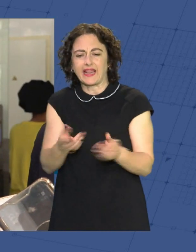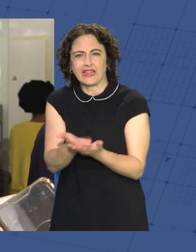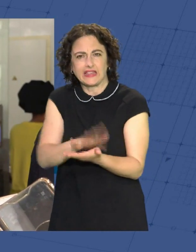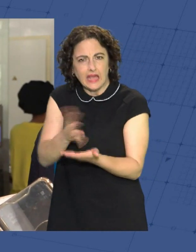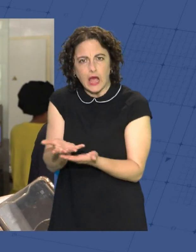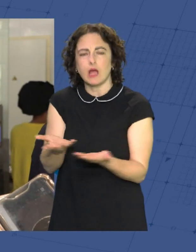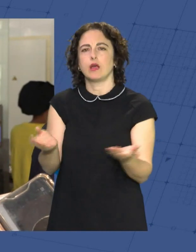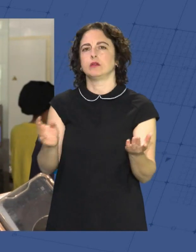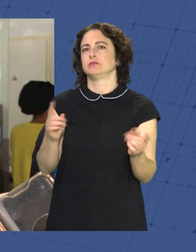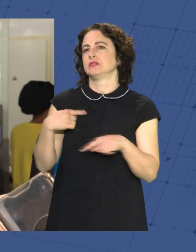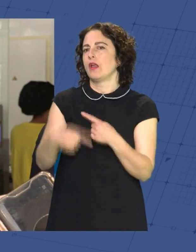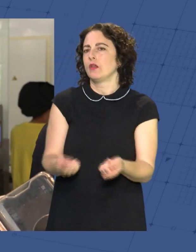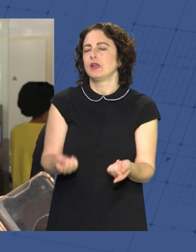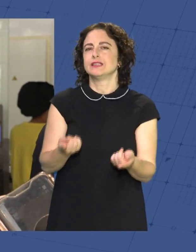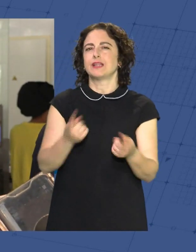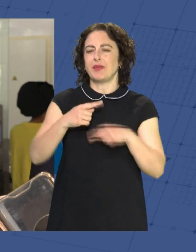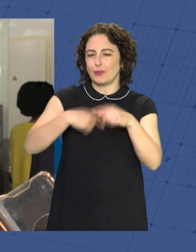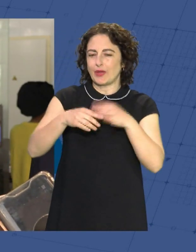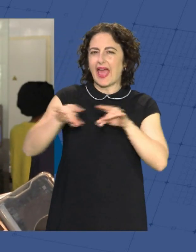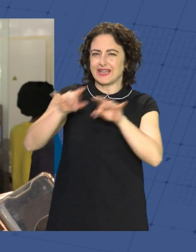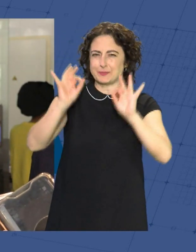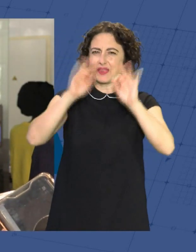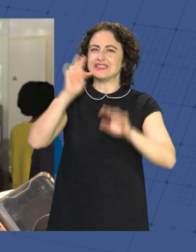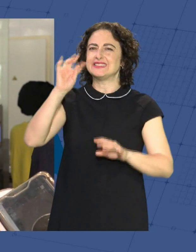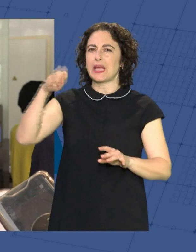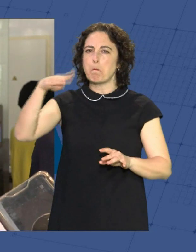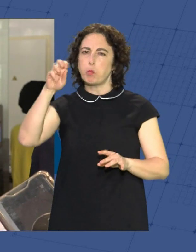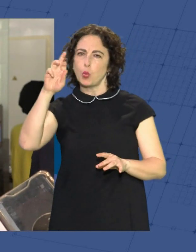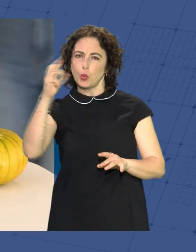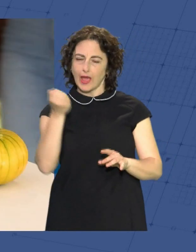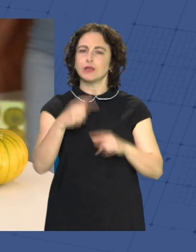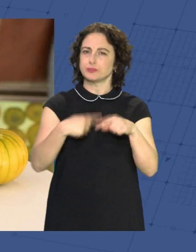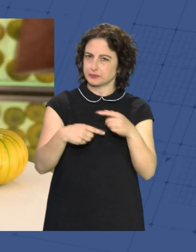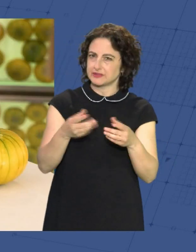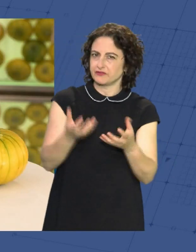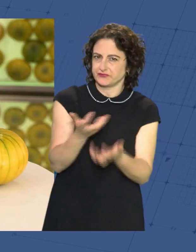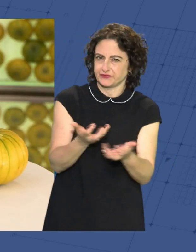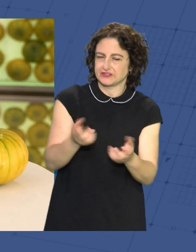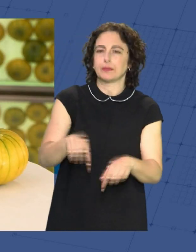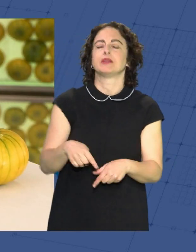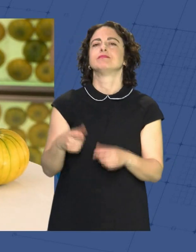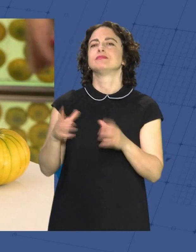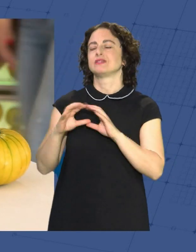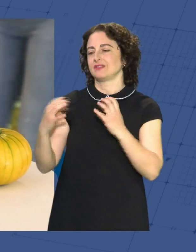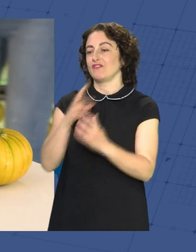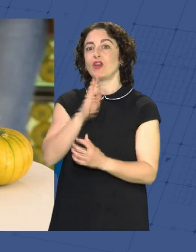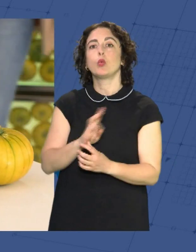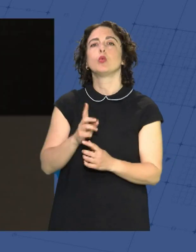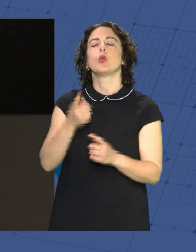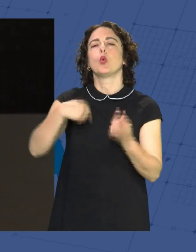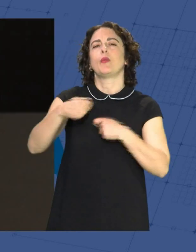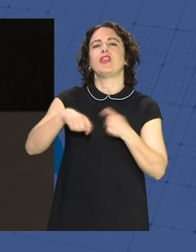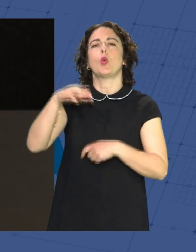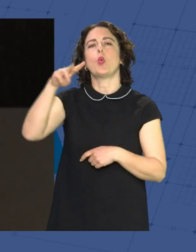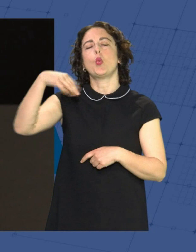tradición, como quieran, en tępura, que lo van a comer hoy también, que se me ha olvidado, pero también lo hemos hecho en tępura. Esta hortaliza es comercializada por Única Group